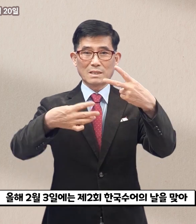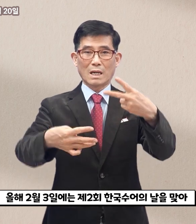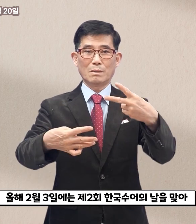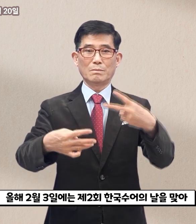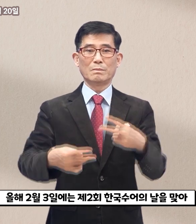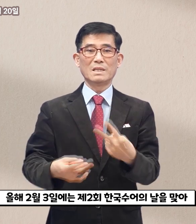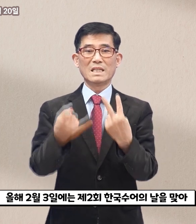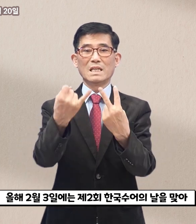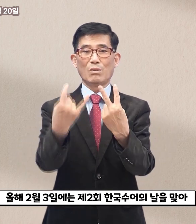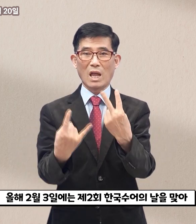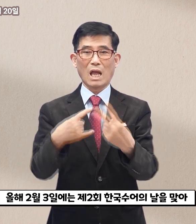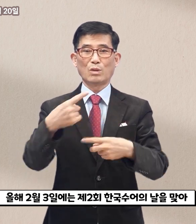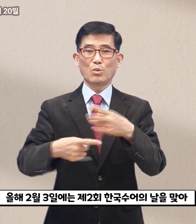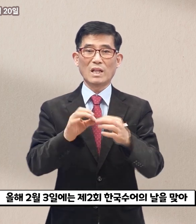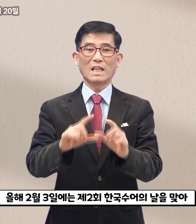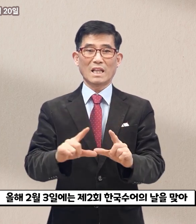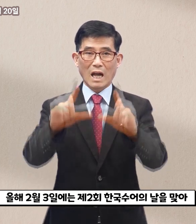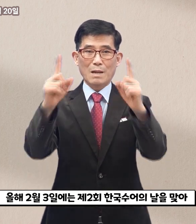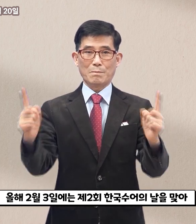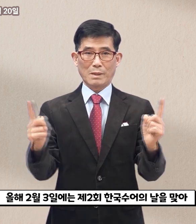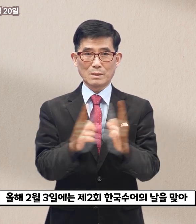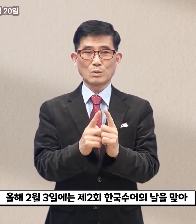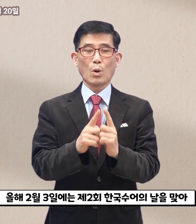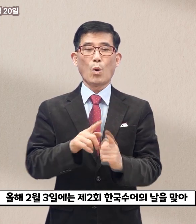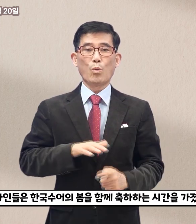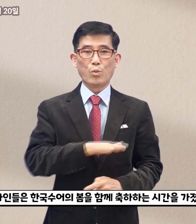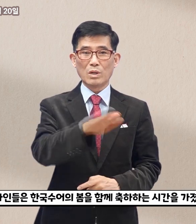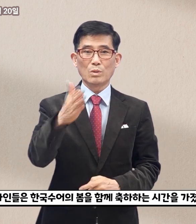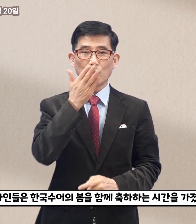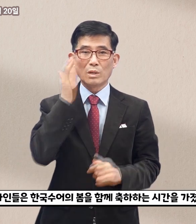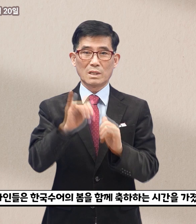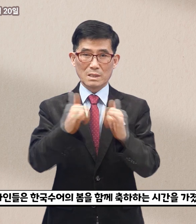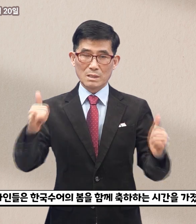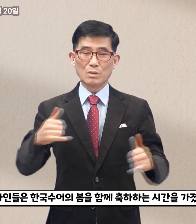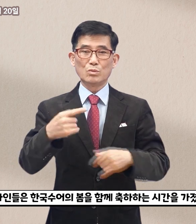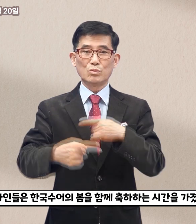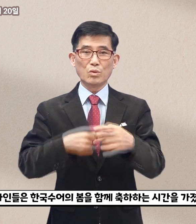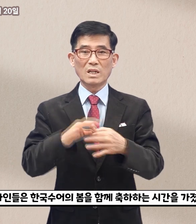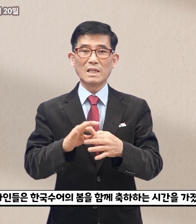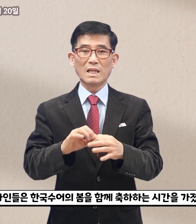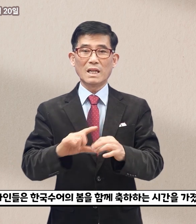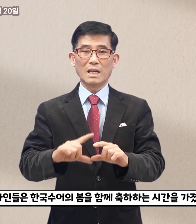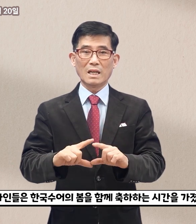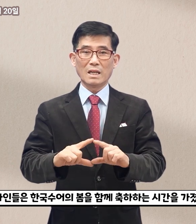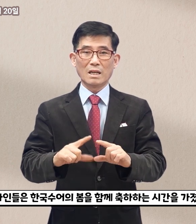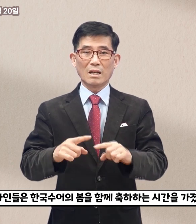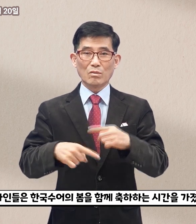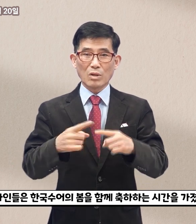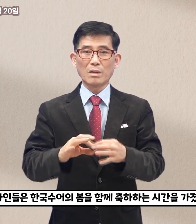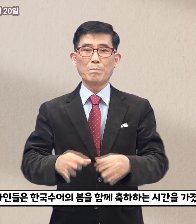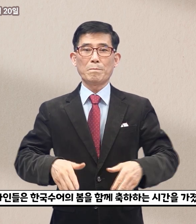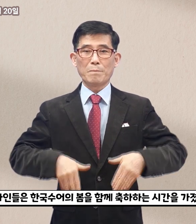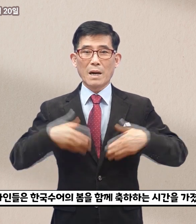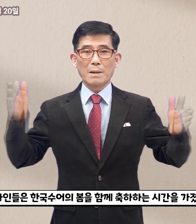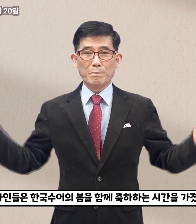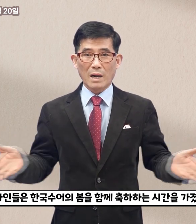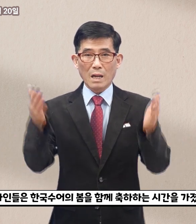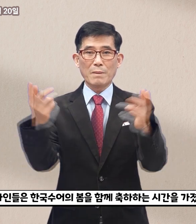3일에는 제2회 한국수어의 날을 맞아 우리 농아인들은 한국수어의 봄을 함께